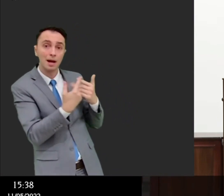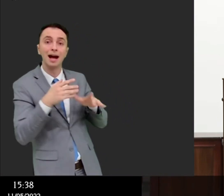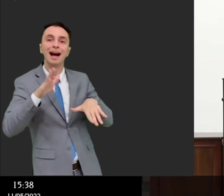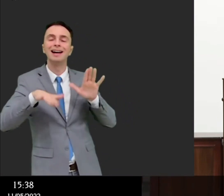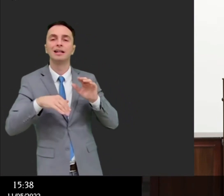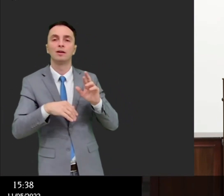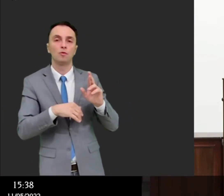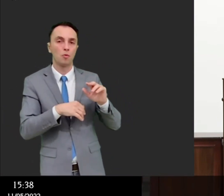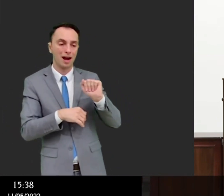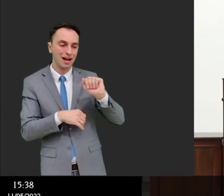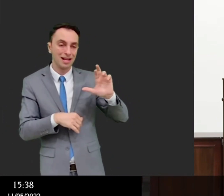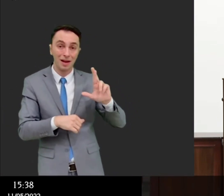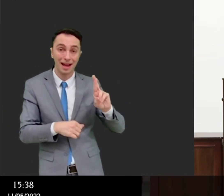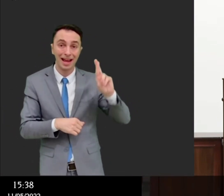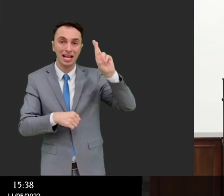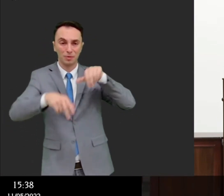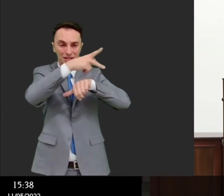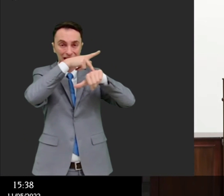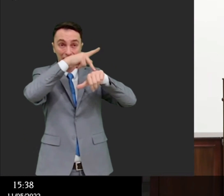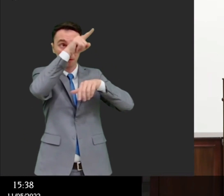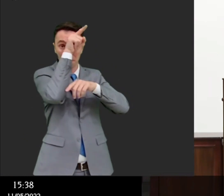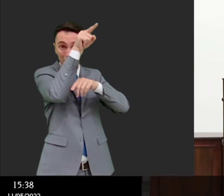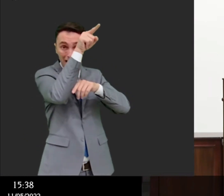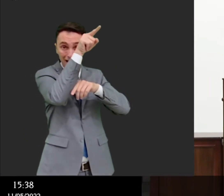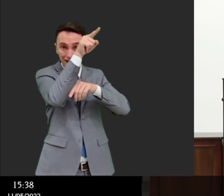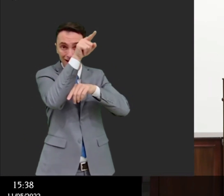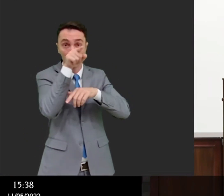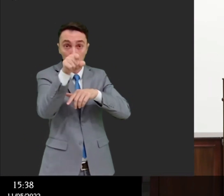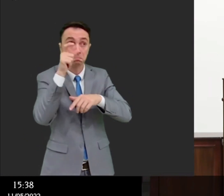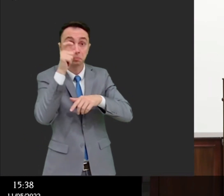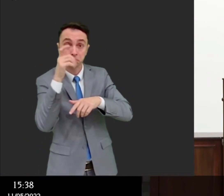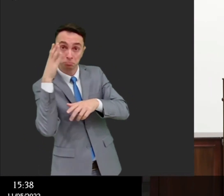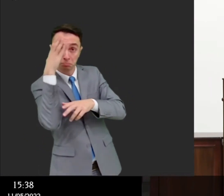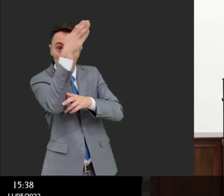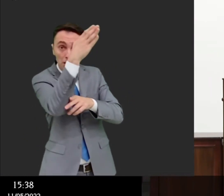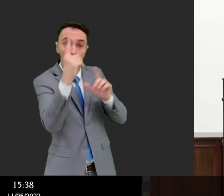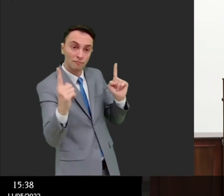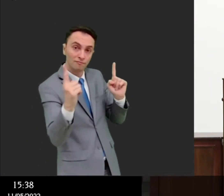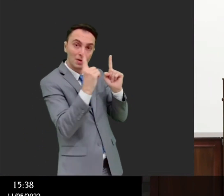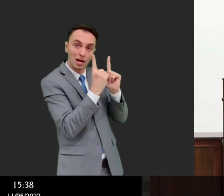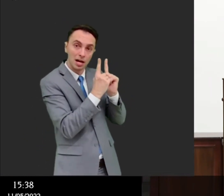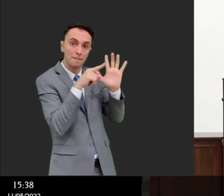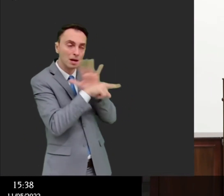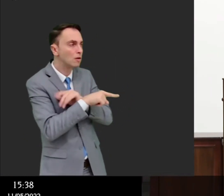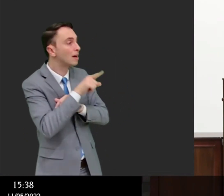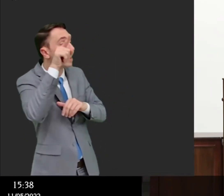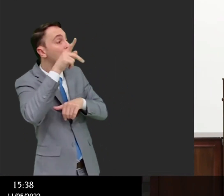temporariamente, ou está indo para lá, e sabe todos os problemas que está passando naquela nação. Então, dá uma